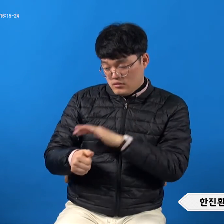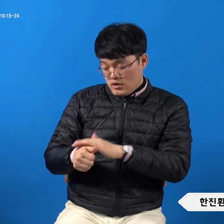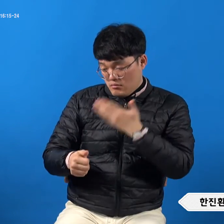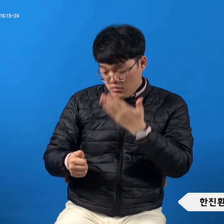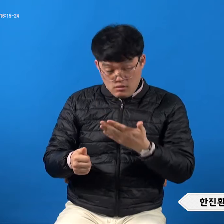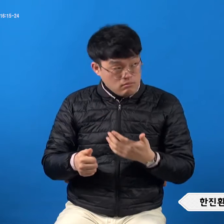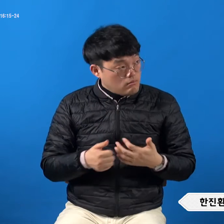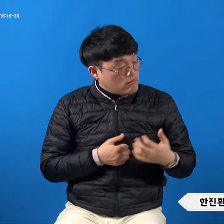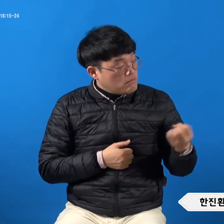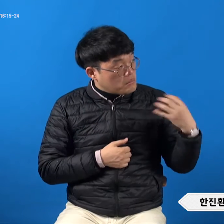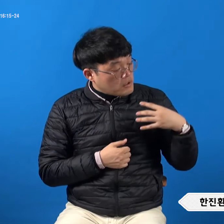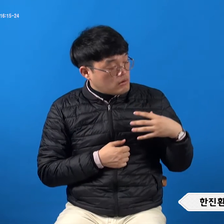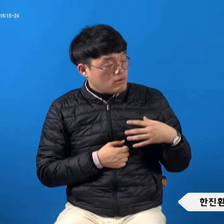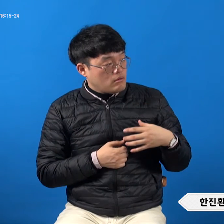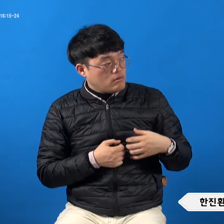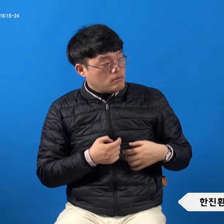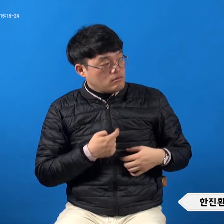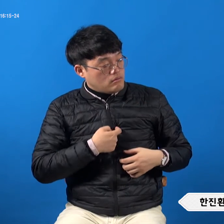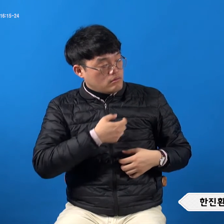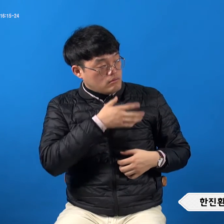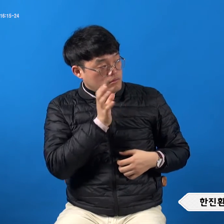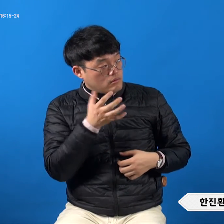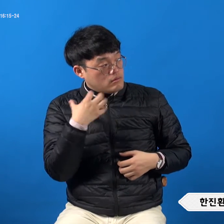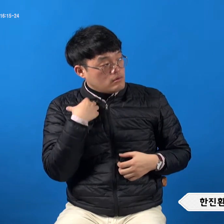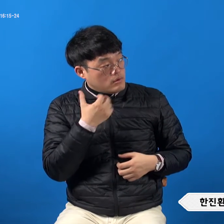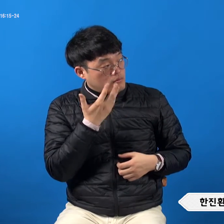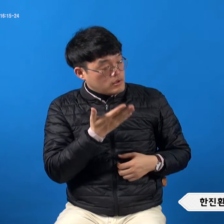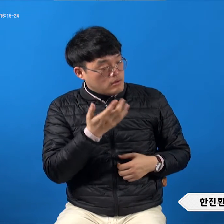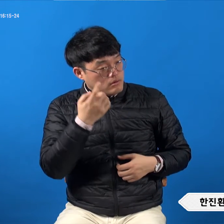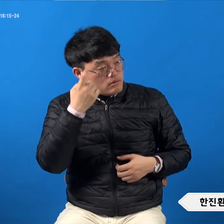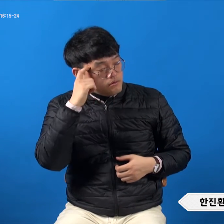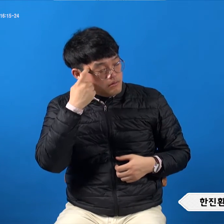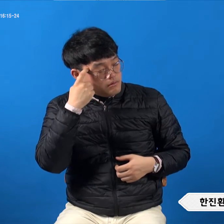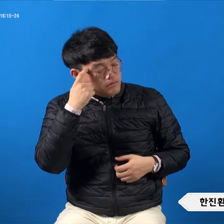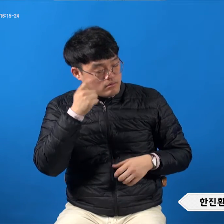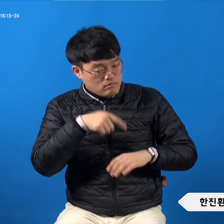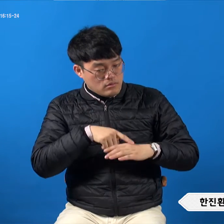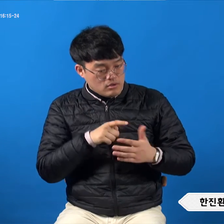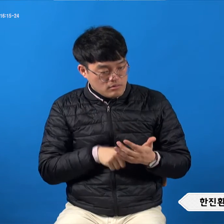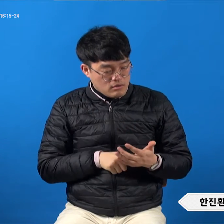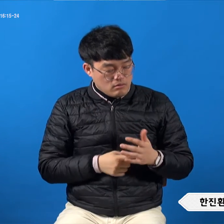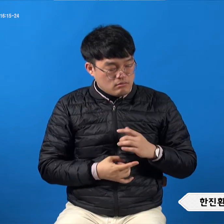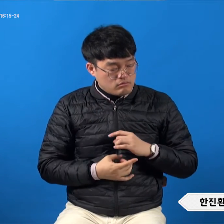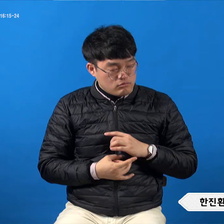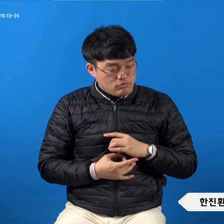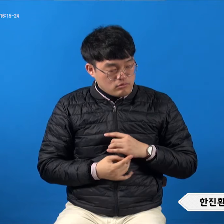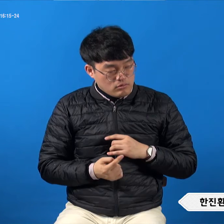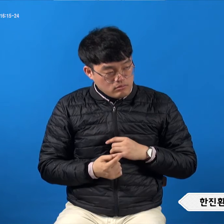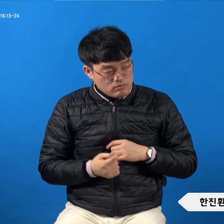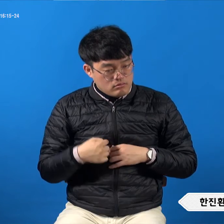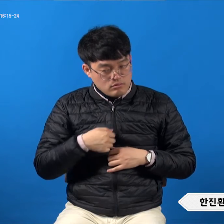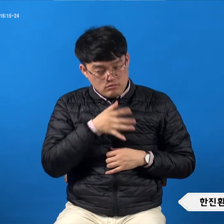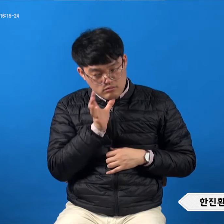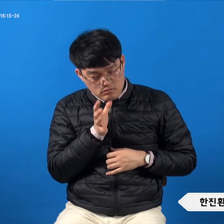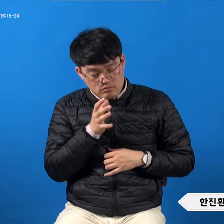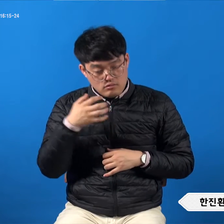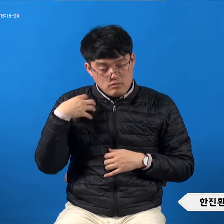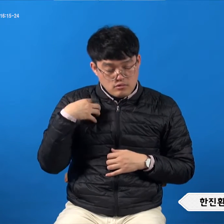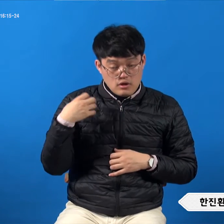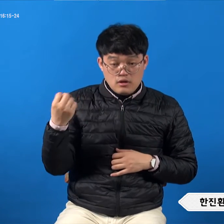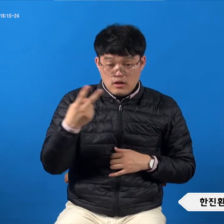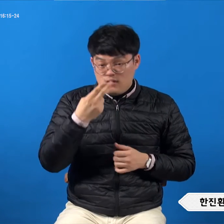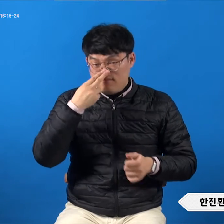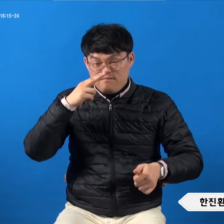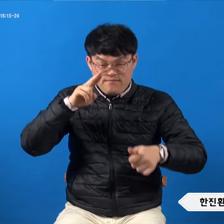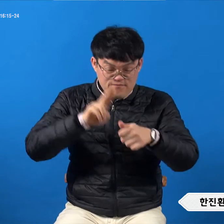그 짧은 한마디가 이상하게 뇌리속을 떠나지 않고 계속 가슴속을 맴도는 것입니다. 그래서 용기를 내서